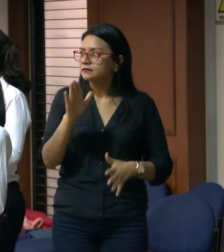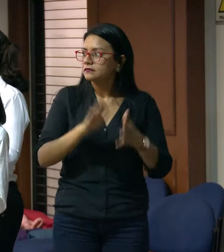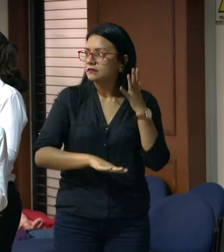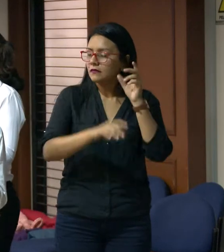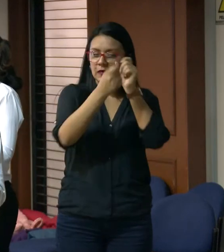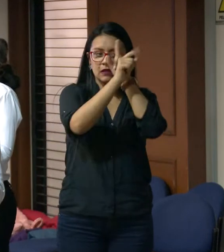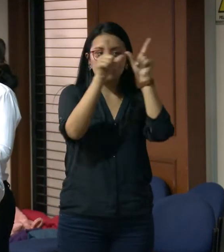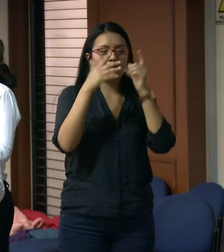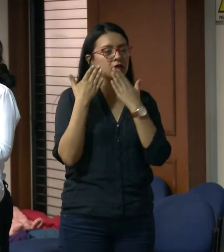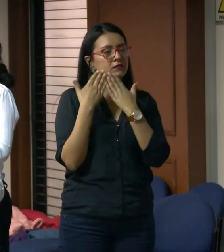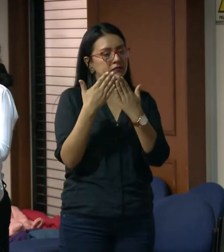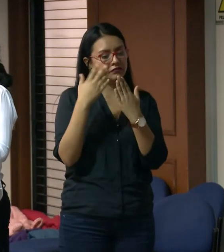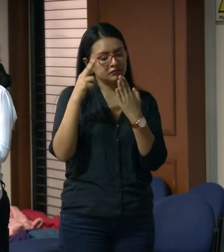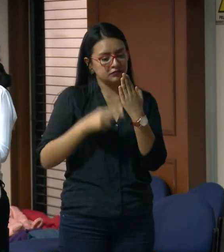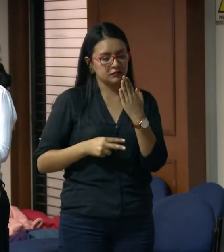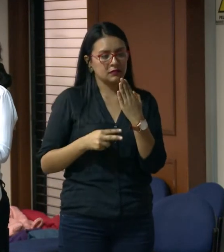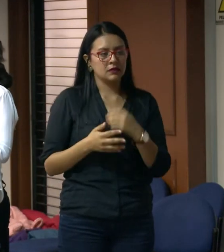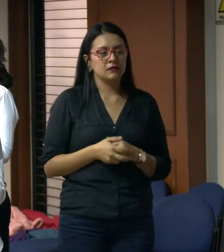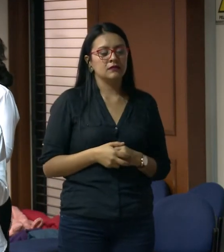lenguaje literario,